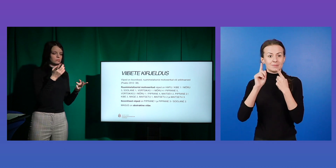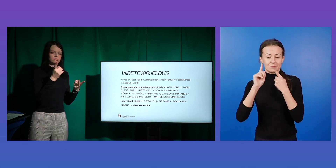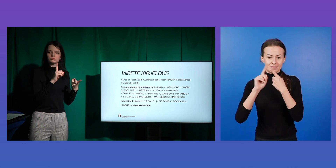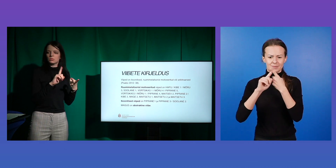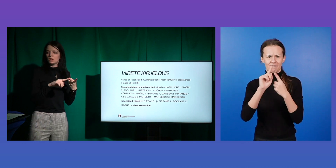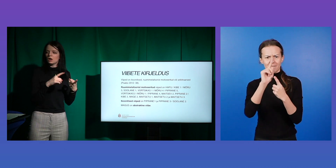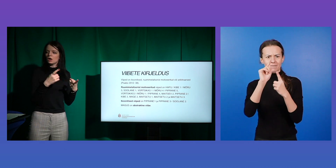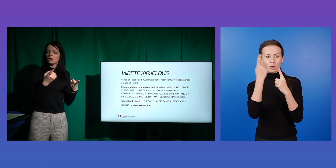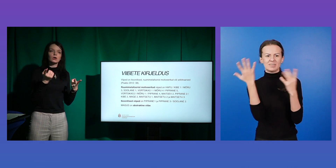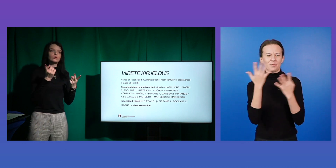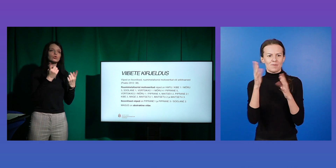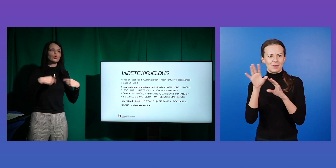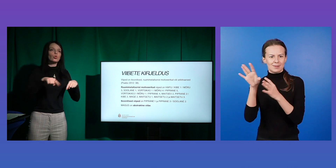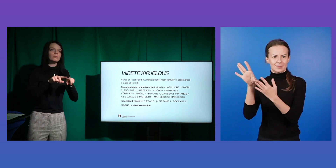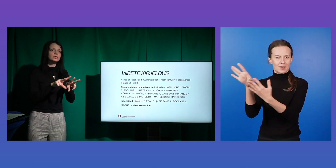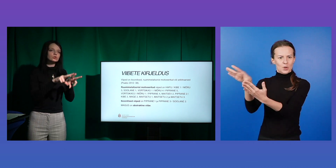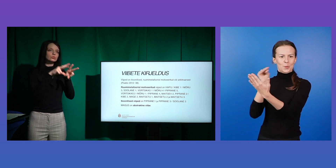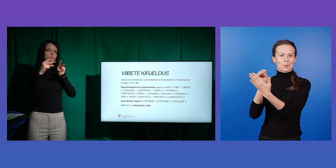ikoonilised näiteks,